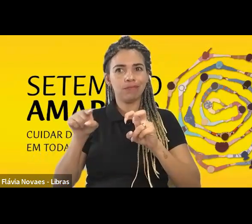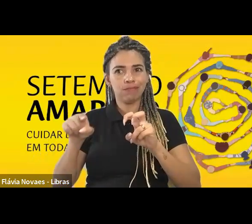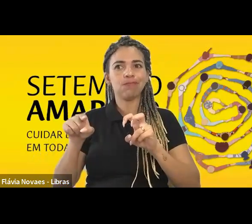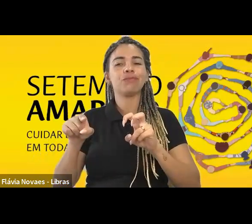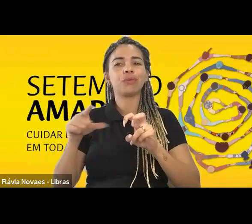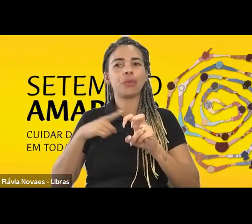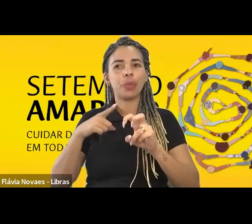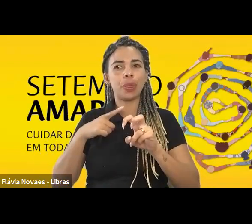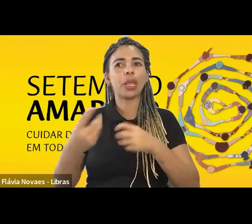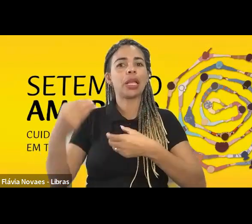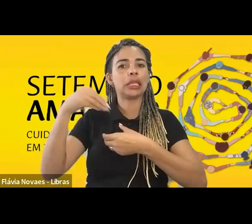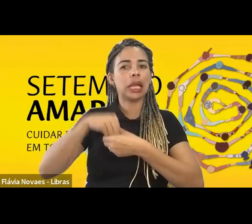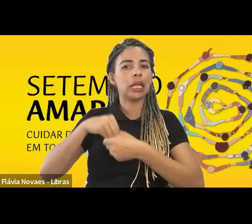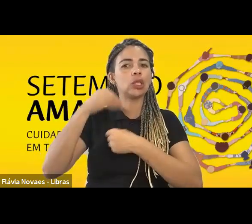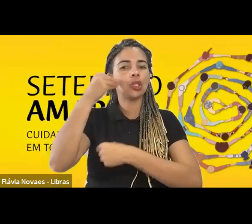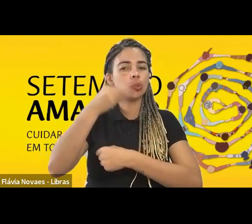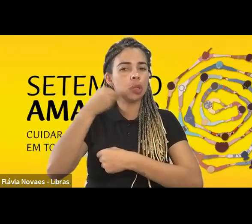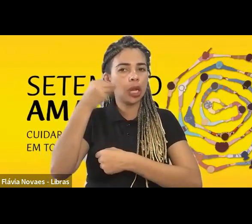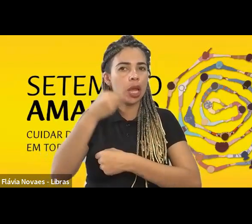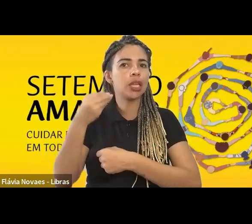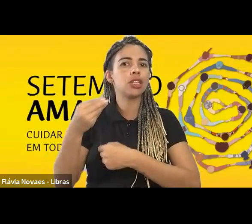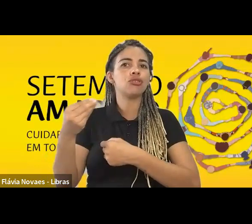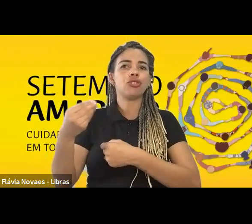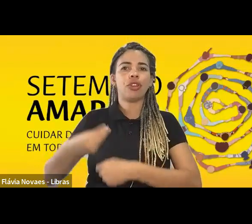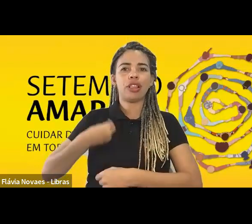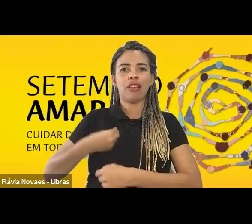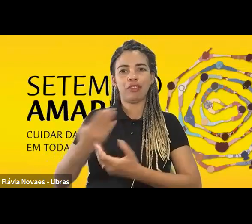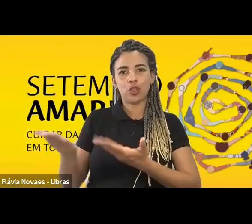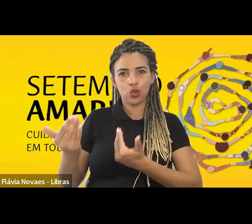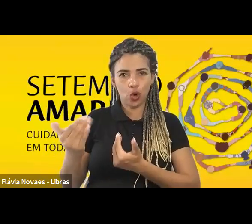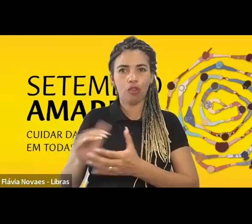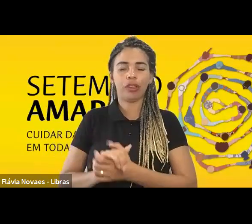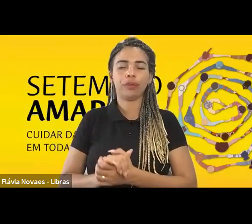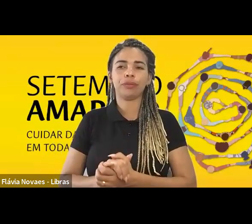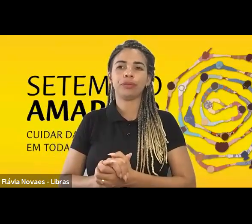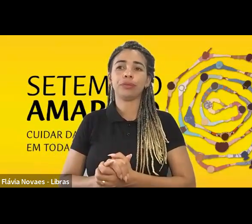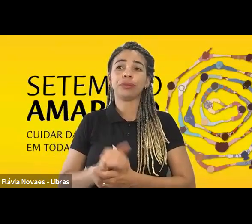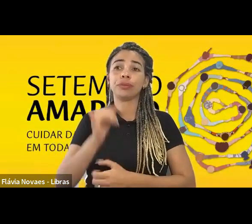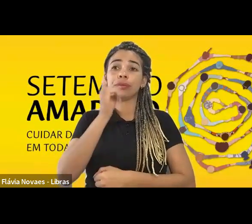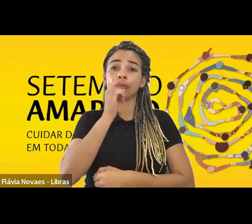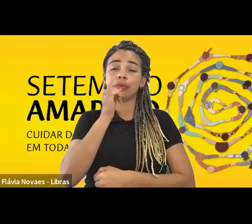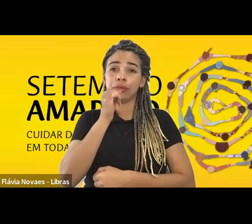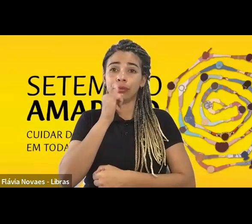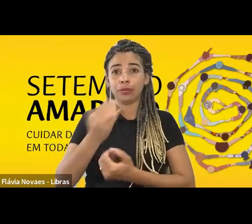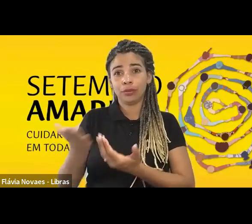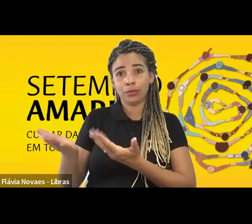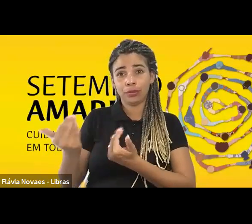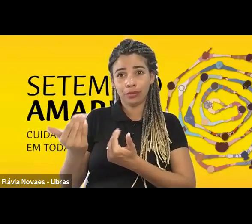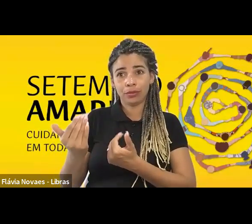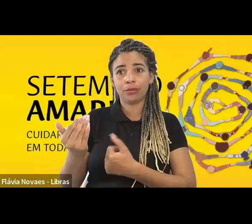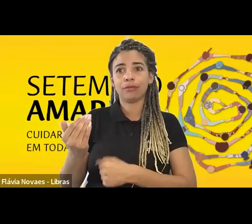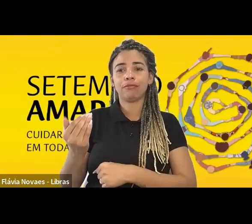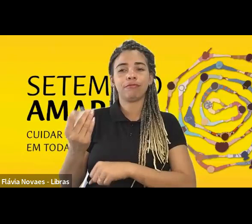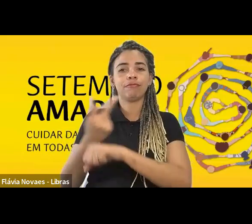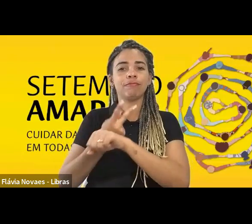ela faz parte da experiência do adolescente, né? Um adolescente é, que não exerce ou que não busca